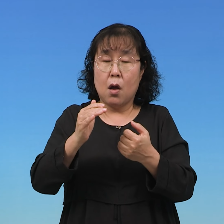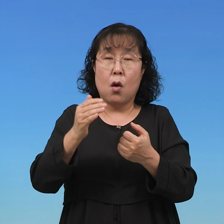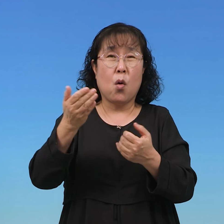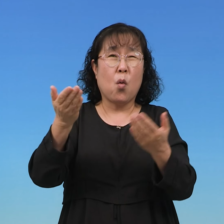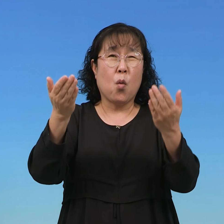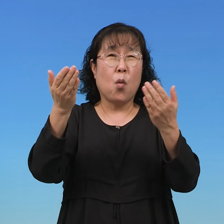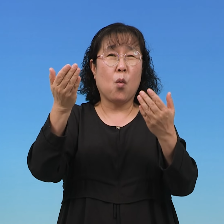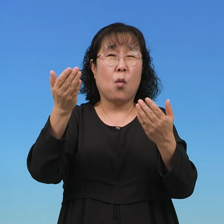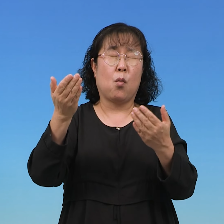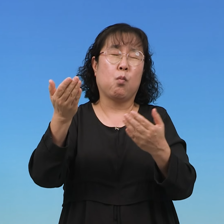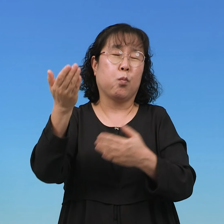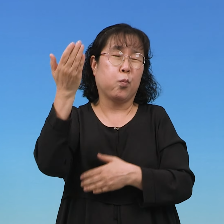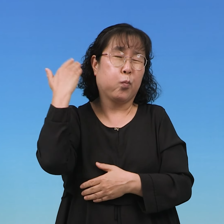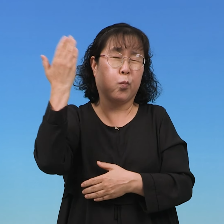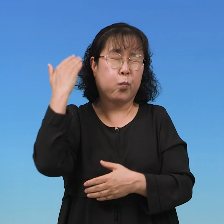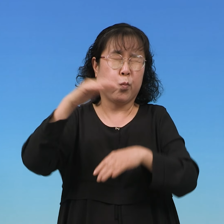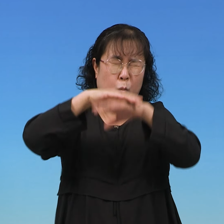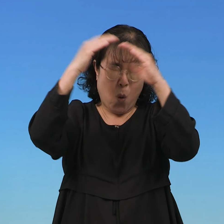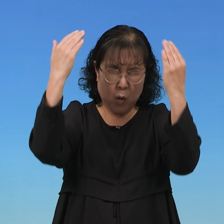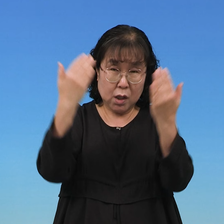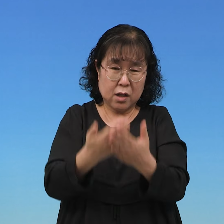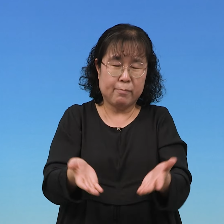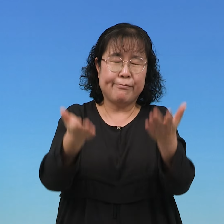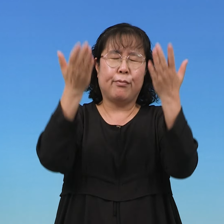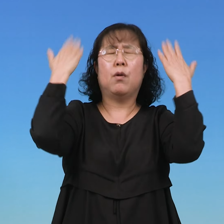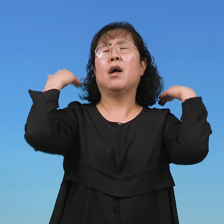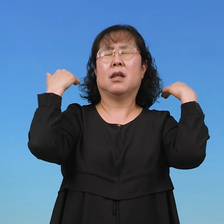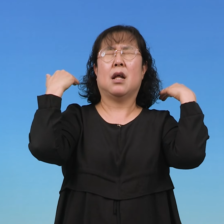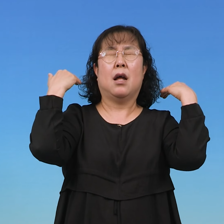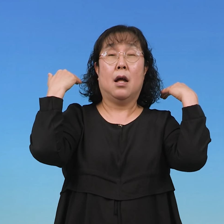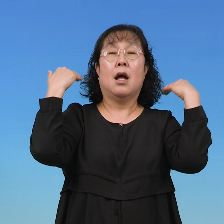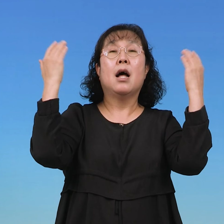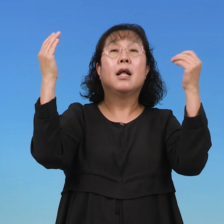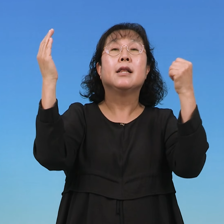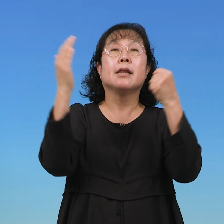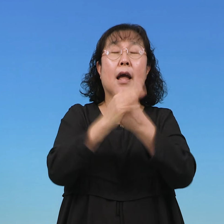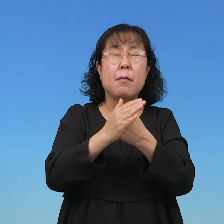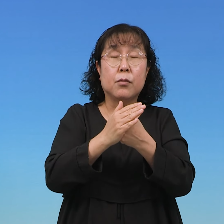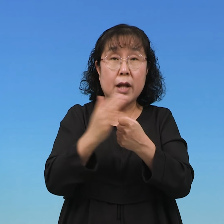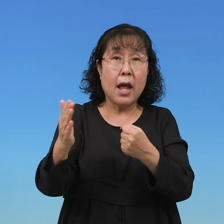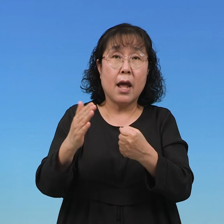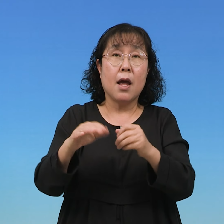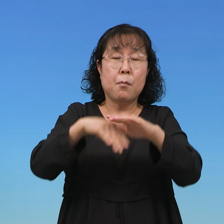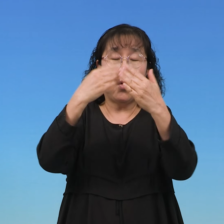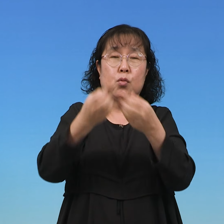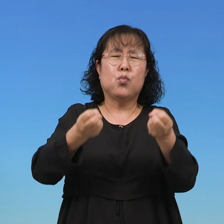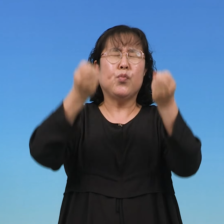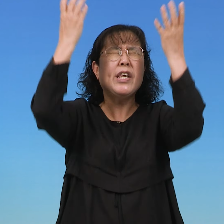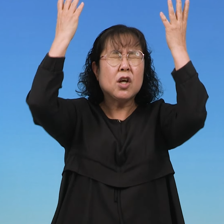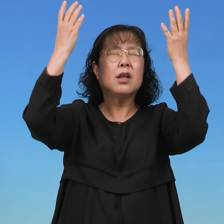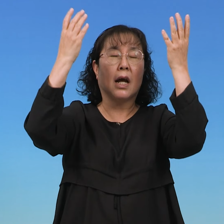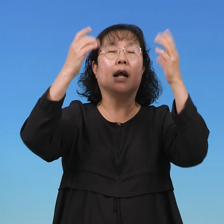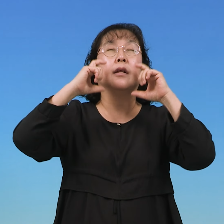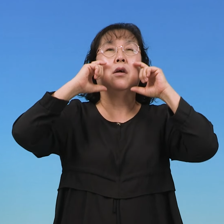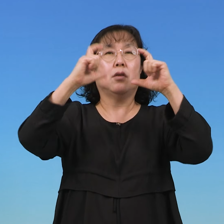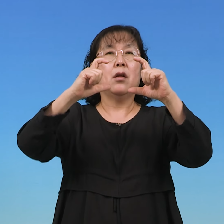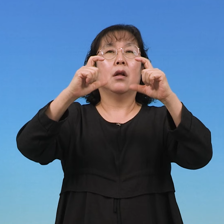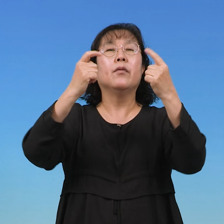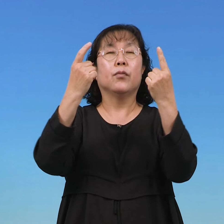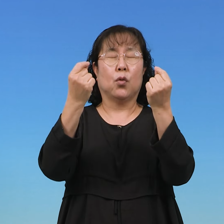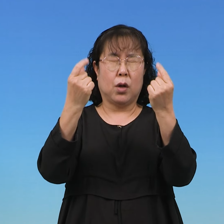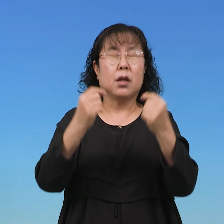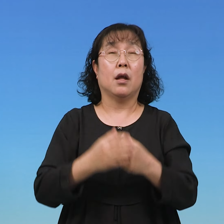수치는 끝났다, 과거의 모든 수치는 지나갔다, 이거를 선언하는 차원으로도 이게 해석이 되더라는 것입니다.